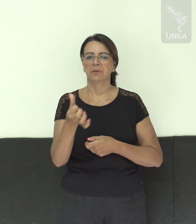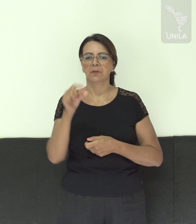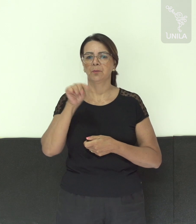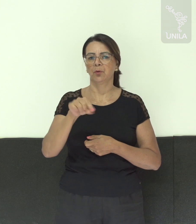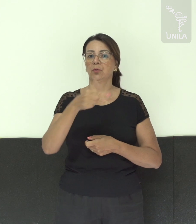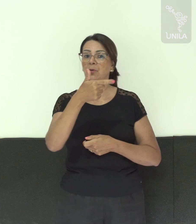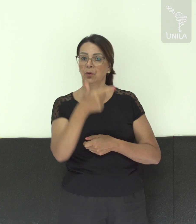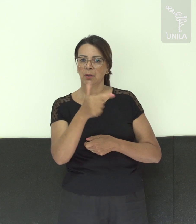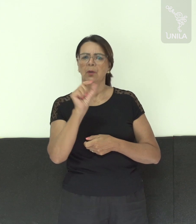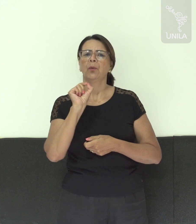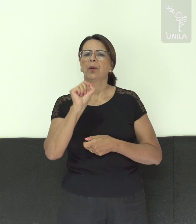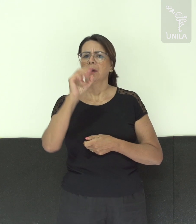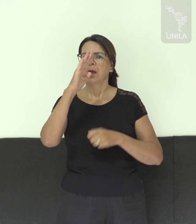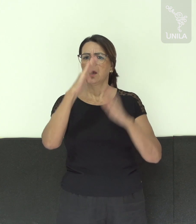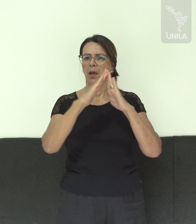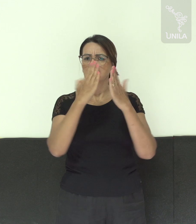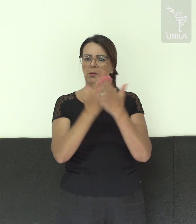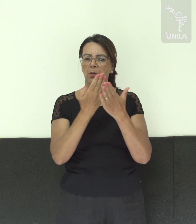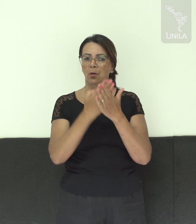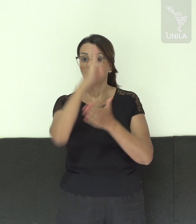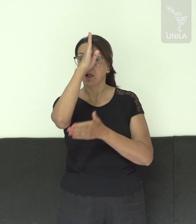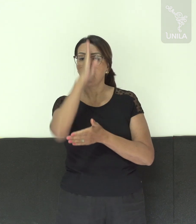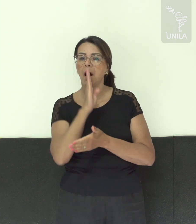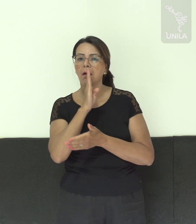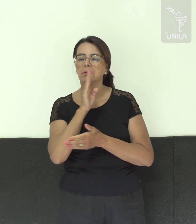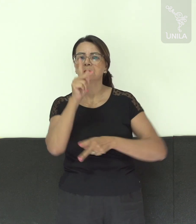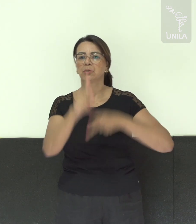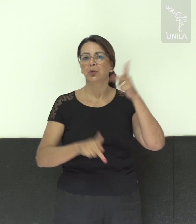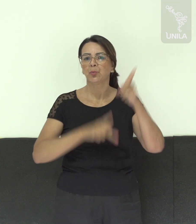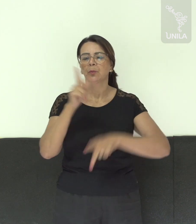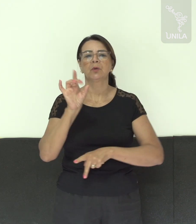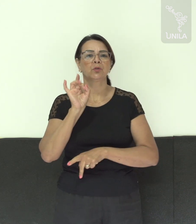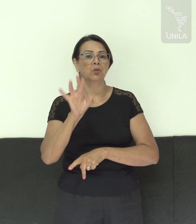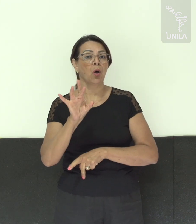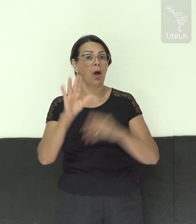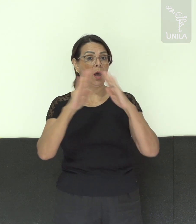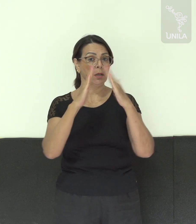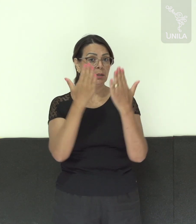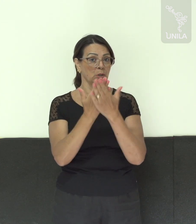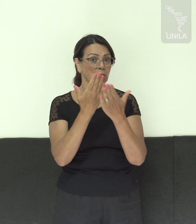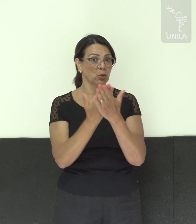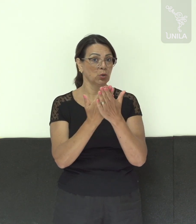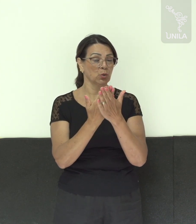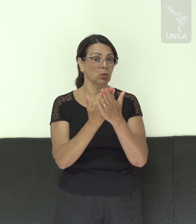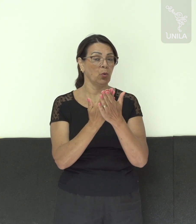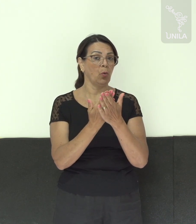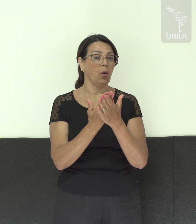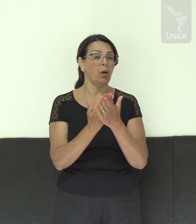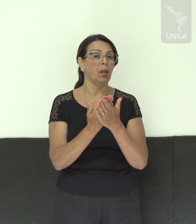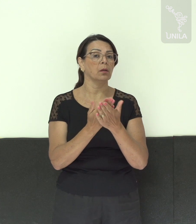6.6.2. Consideram-se escolas públicas e gratuitas somente aquelas mantidas pelas